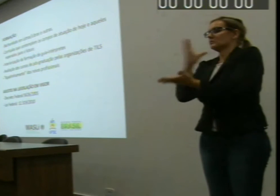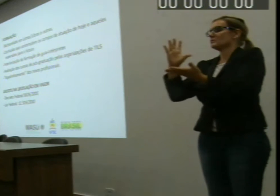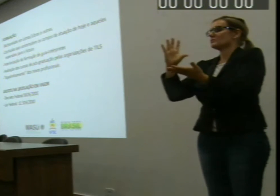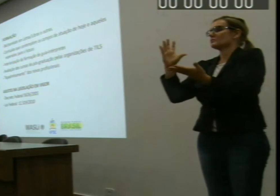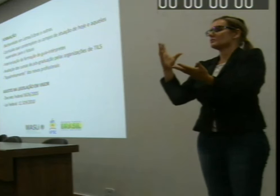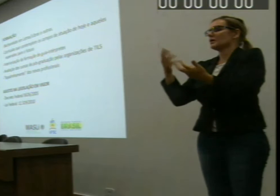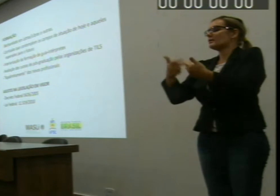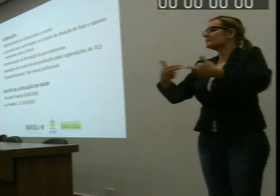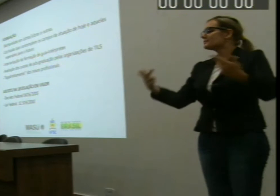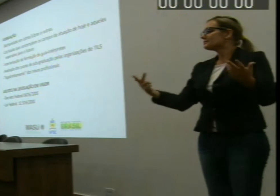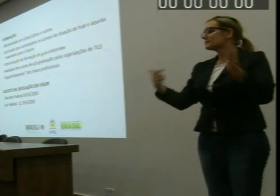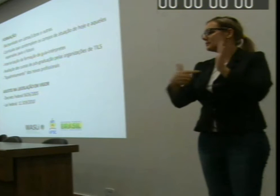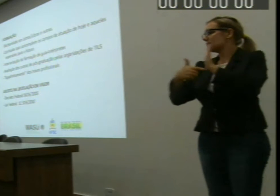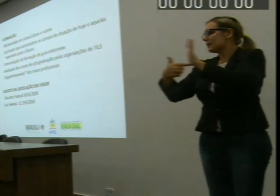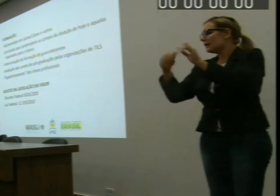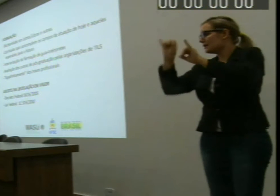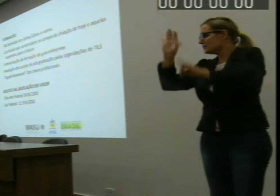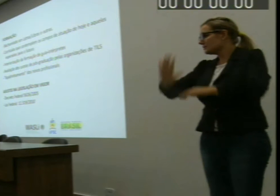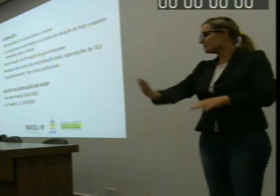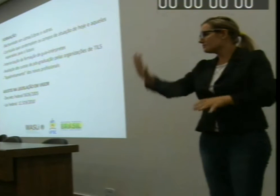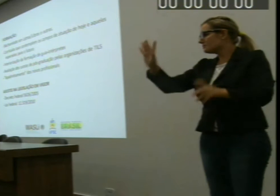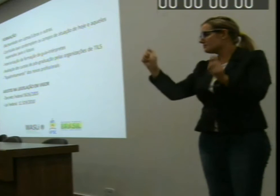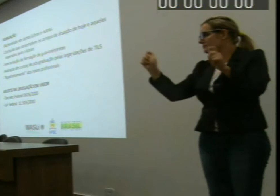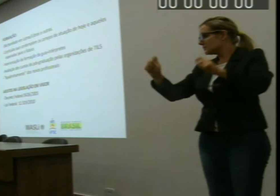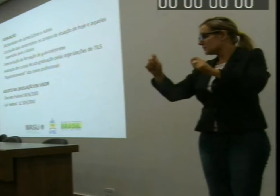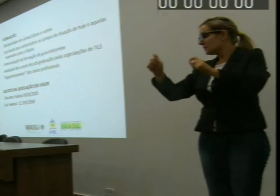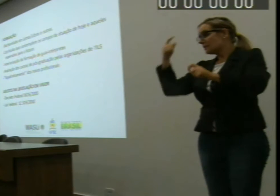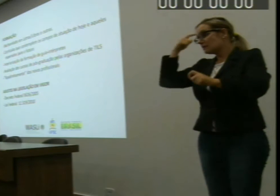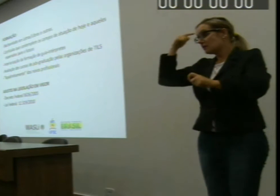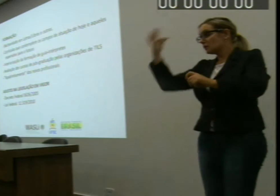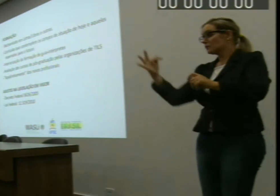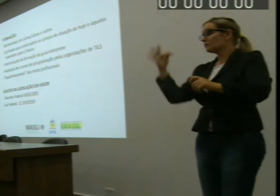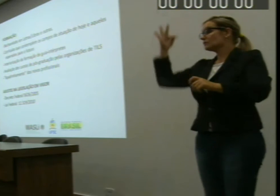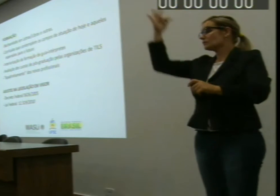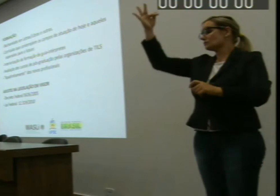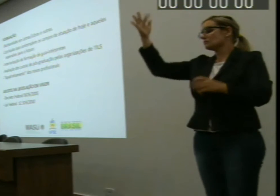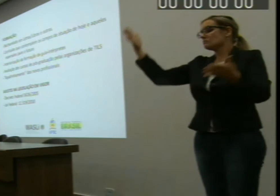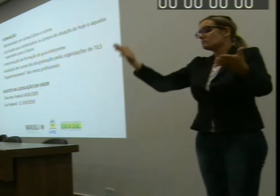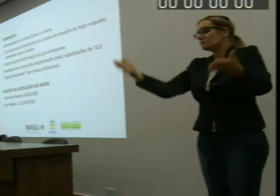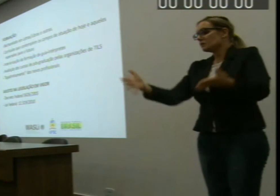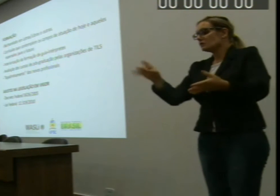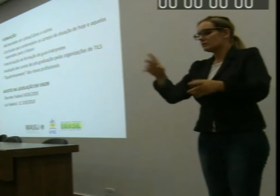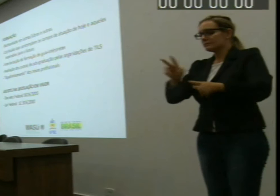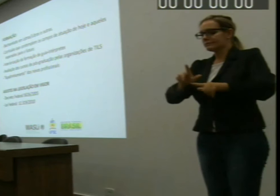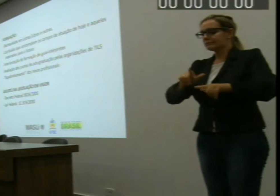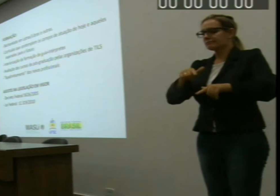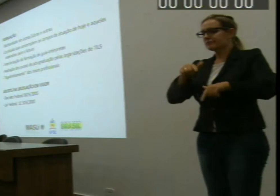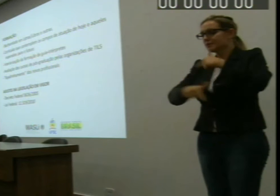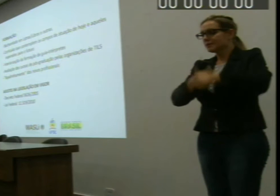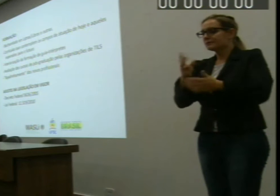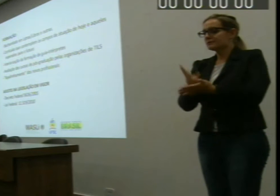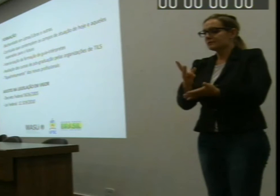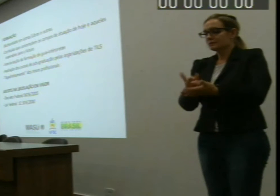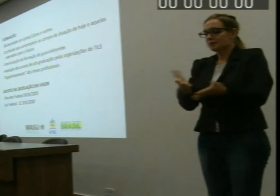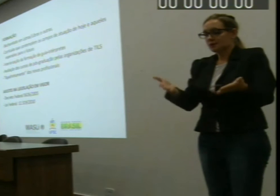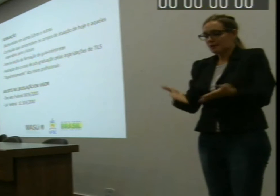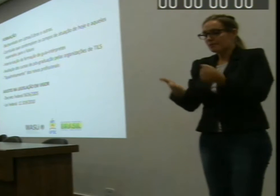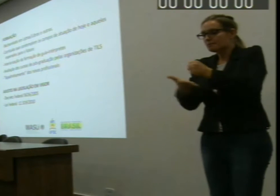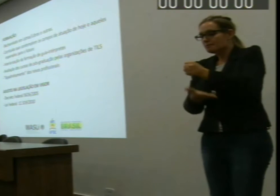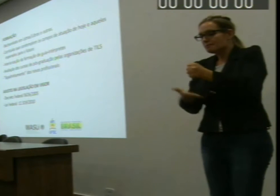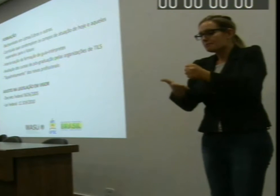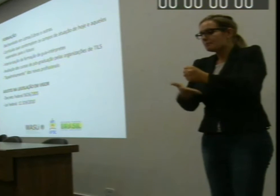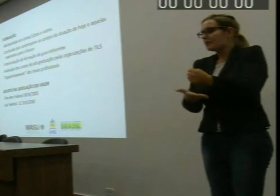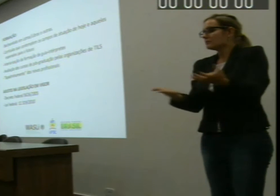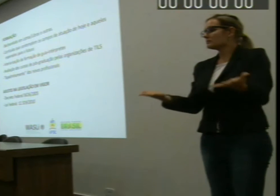a gente precisa trabalhar aquilo que é pro futuro não pro Agora se a gente ficar trabalhando ensino de computador quando o professor chegar na sala de